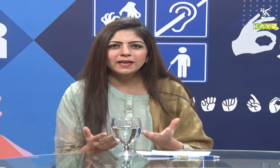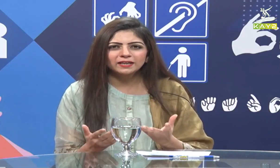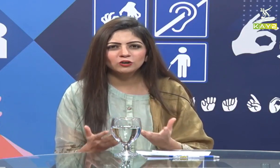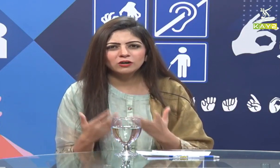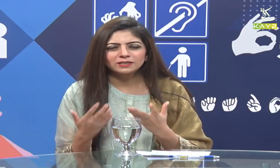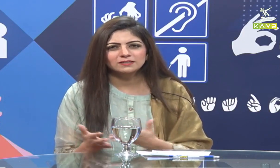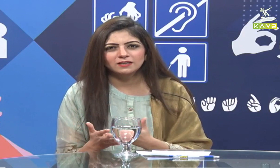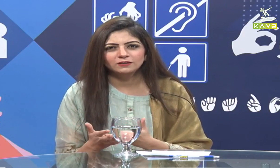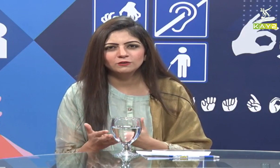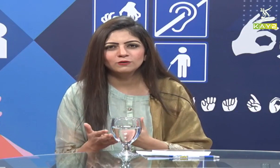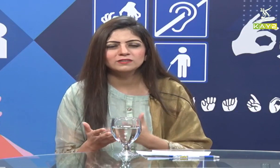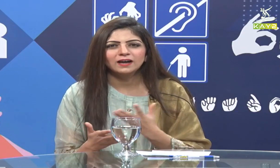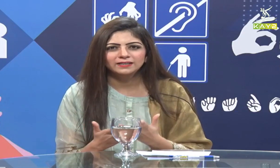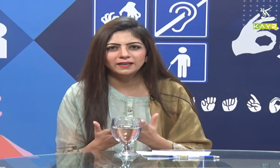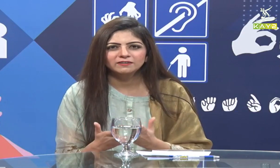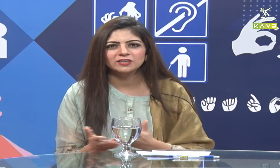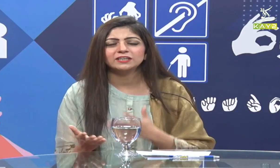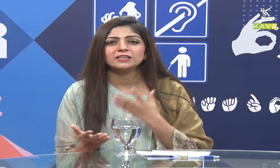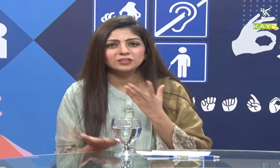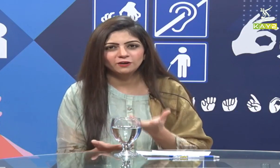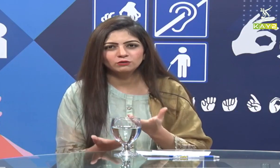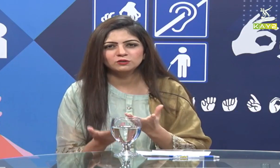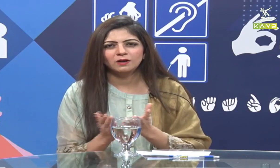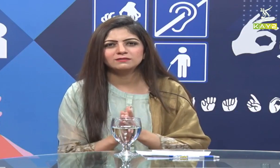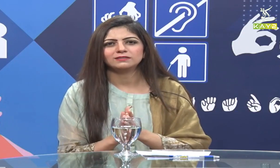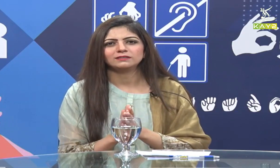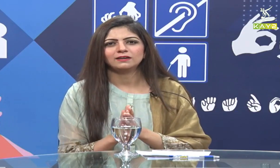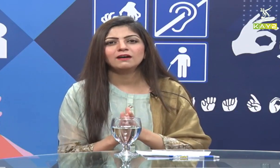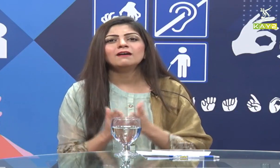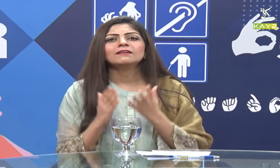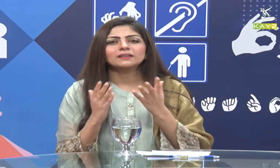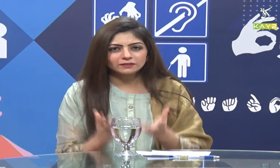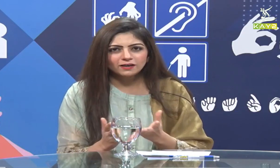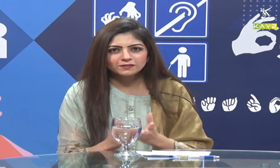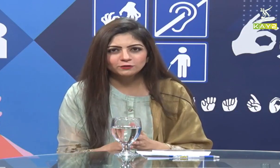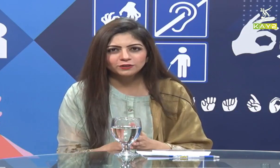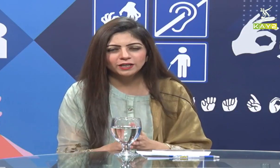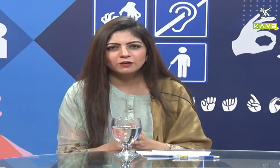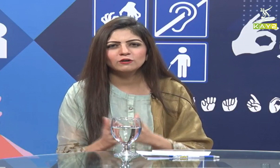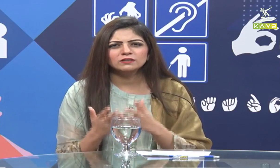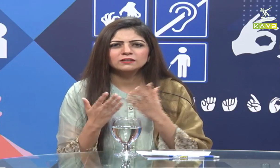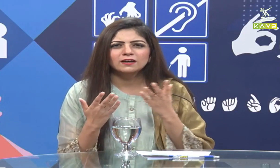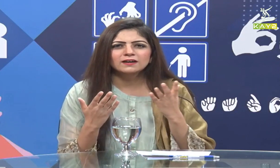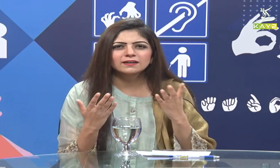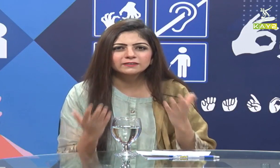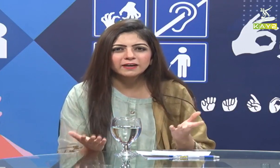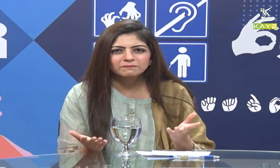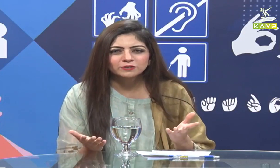एक नॉर्मल इंसान को साइन लैंग्वेज यानी कि इशारों की ज़ुबान सीखना कितना ज़रूरी है और वो किस तरह डेफ बच्चों